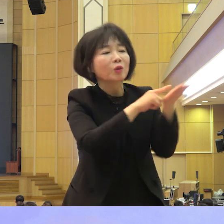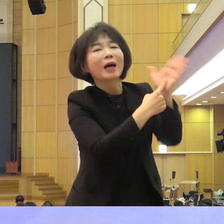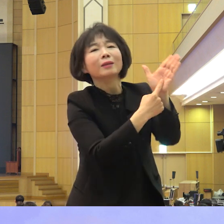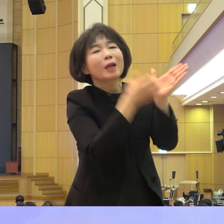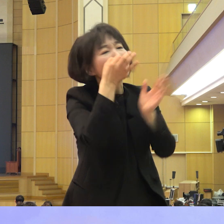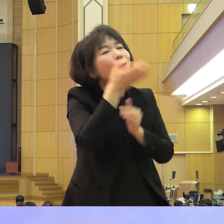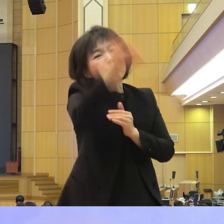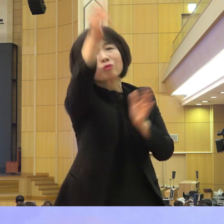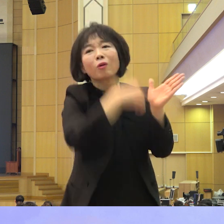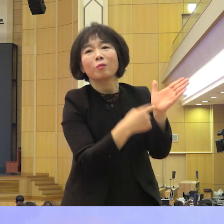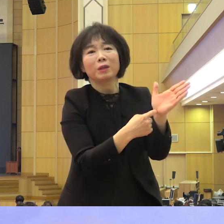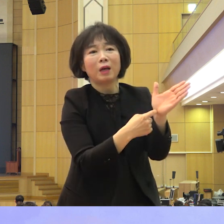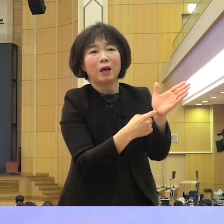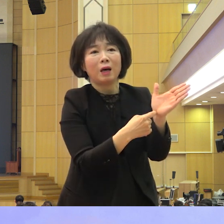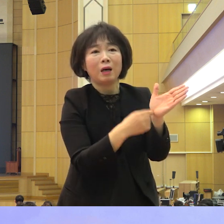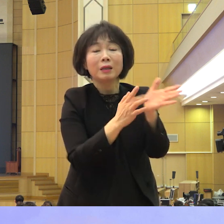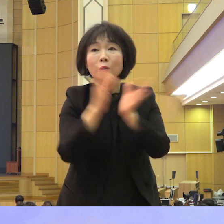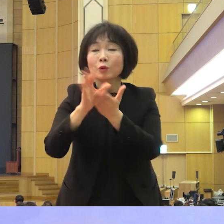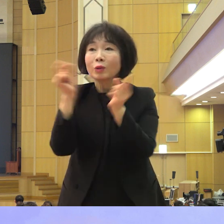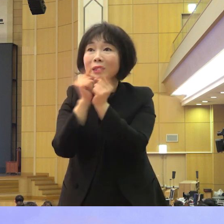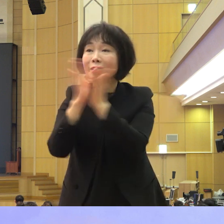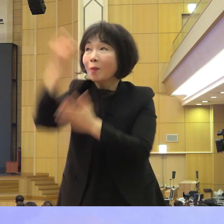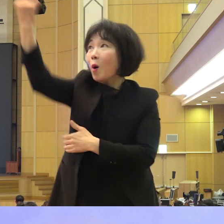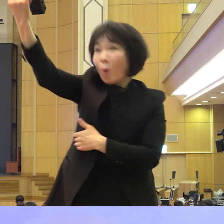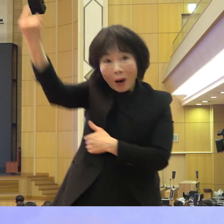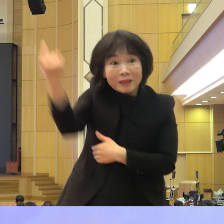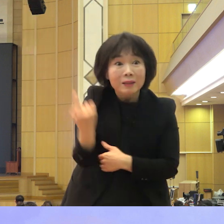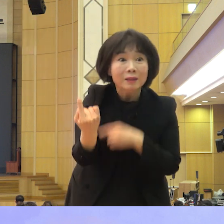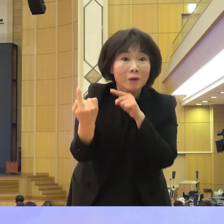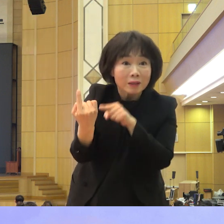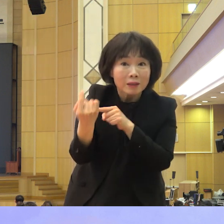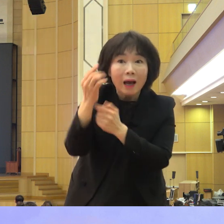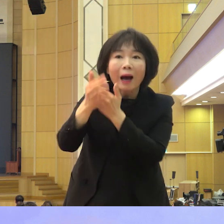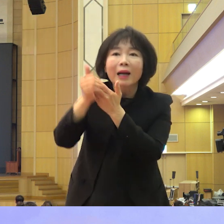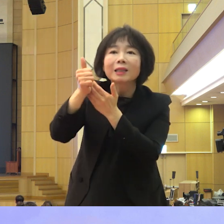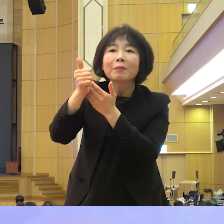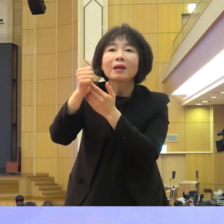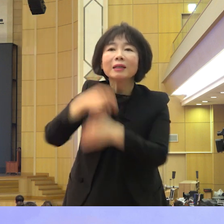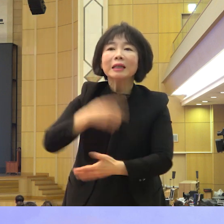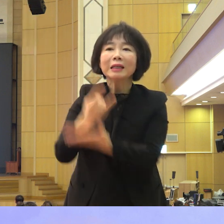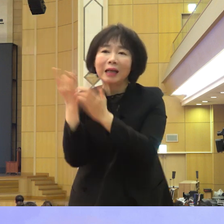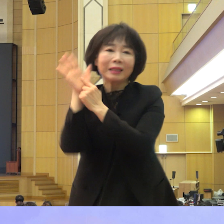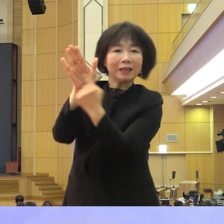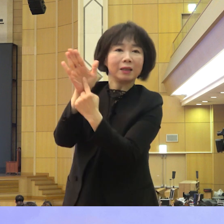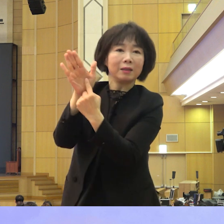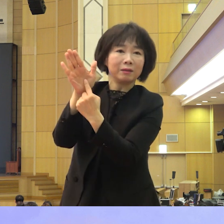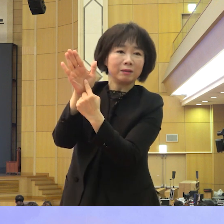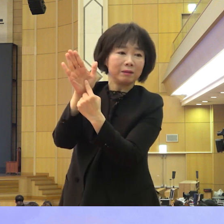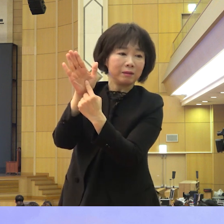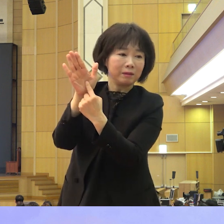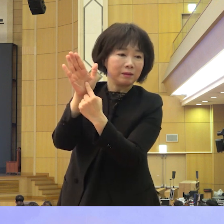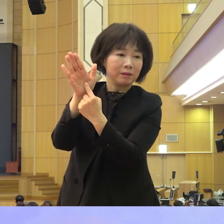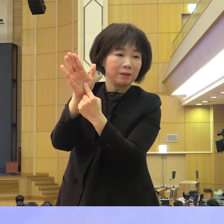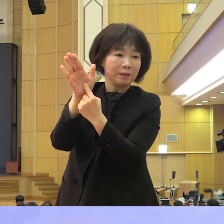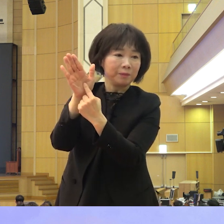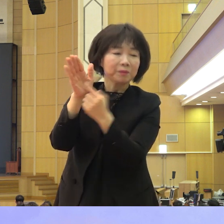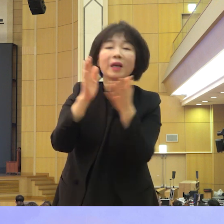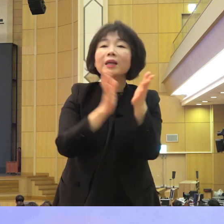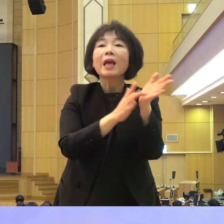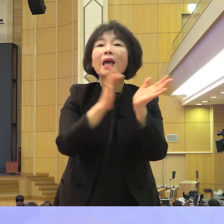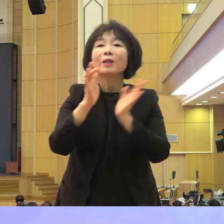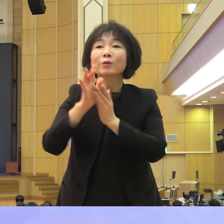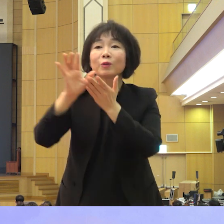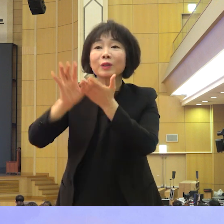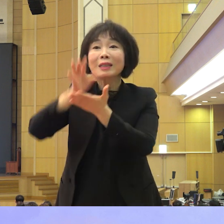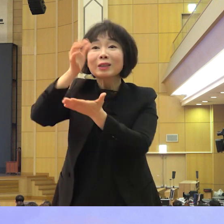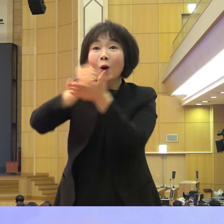있는 그분이단 말이에요. 그분. 그게 바로 하나님의 한 의가 나타난 거예요. 곧 다시 말하면 예수